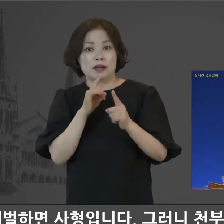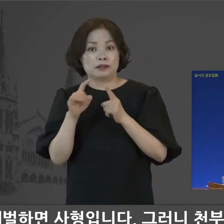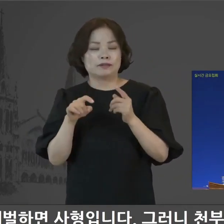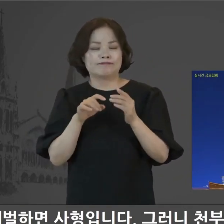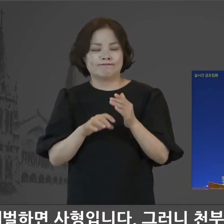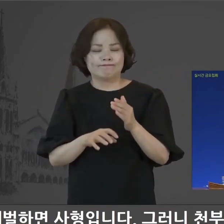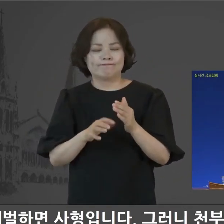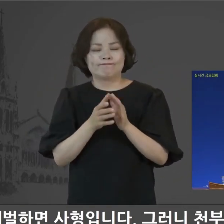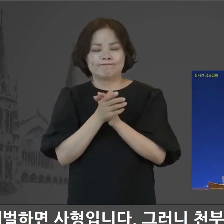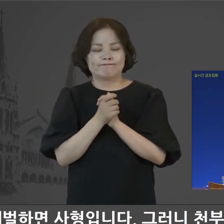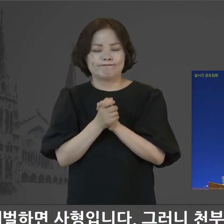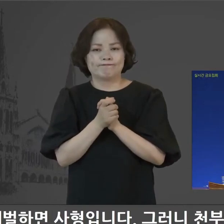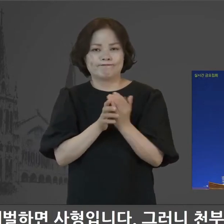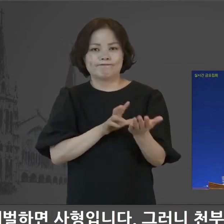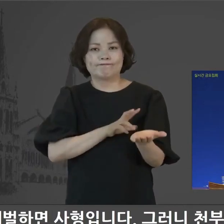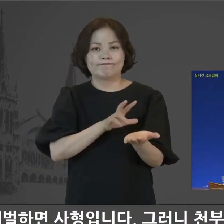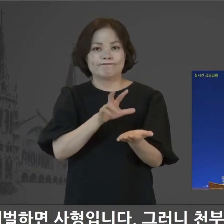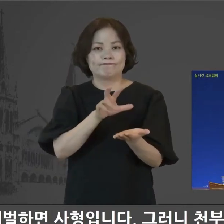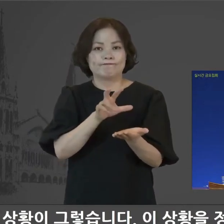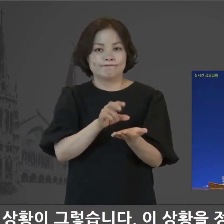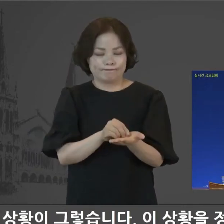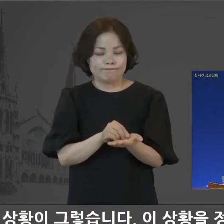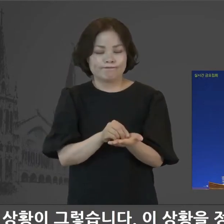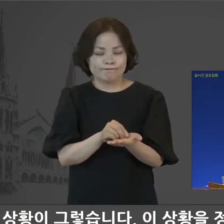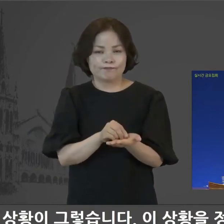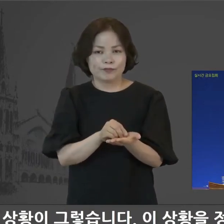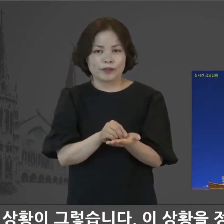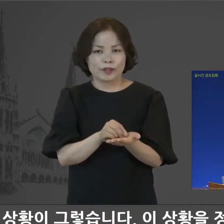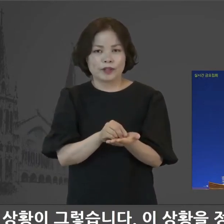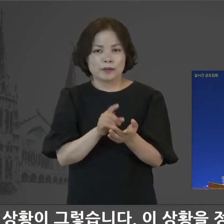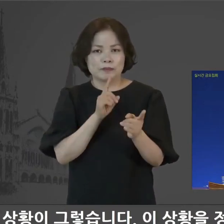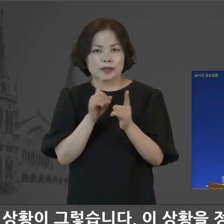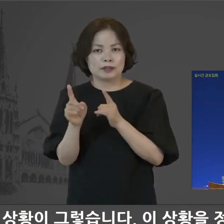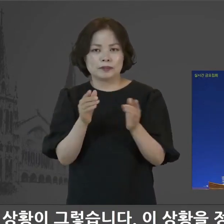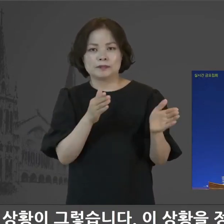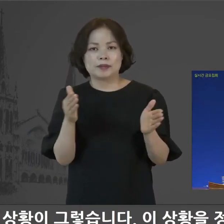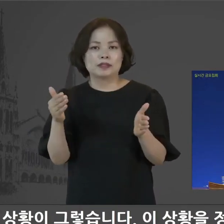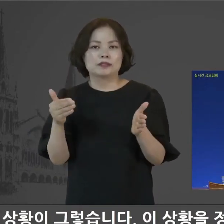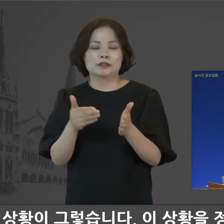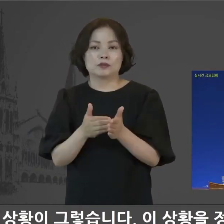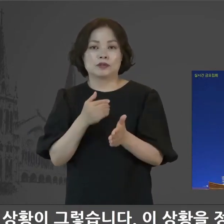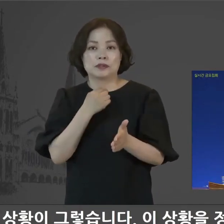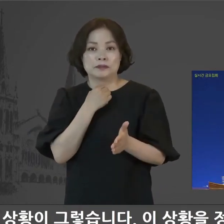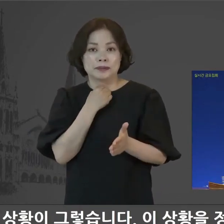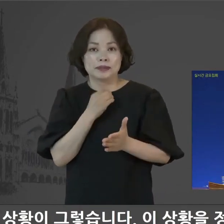우리가 붙들고 기도할 기도 제목 삼고 말씀을 정리하려고 합니다.